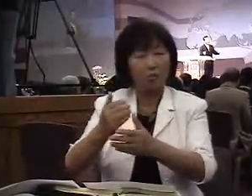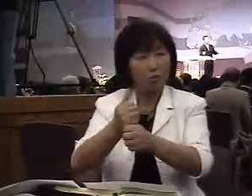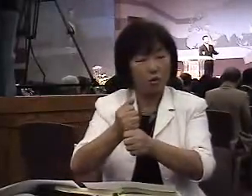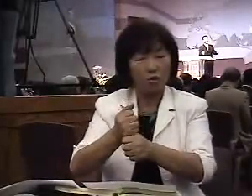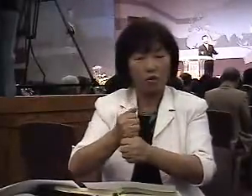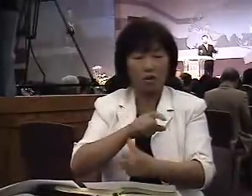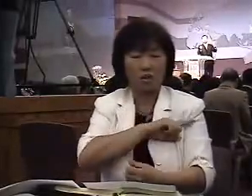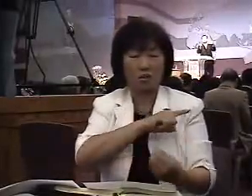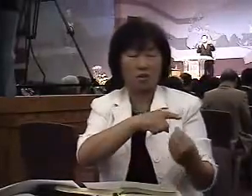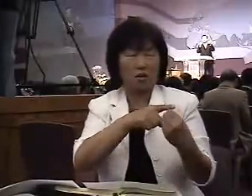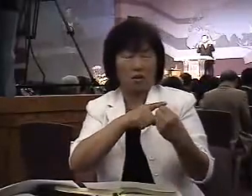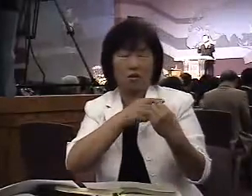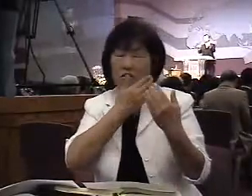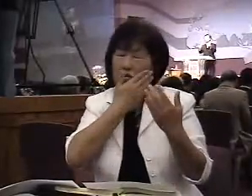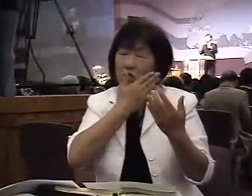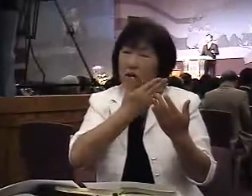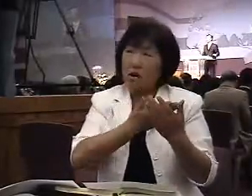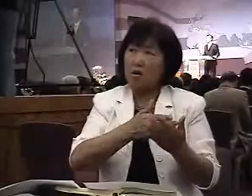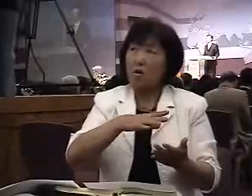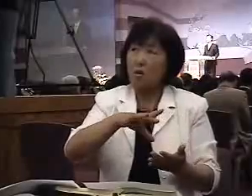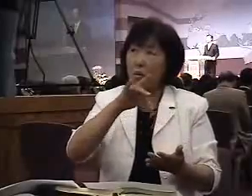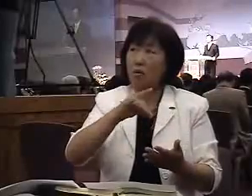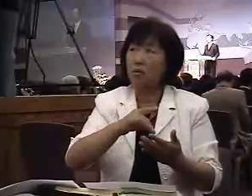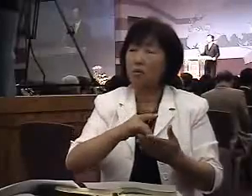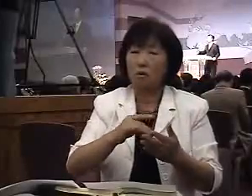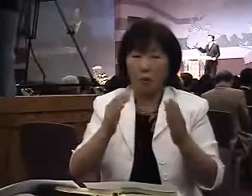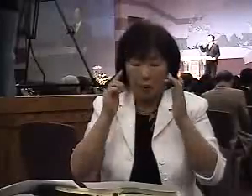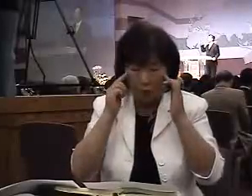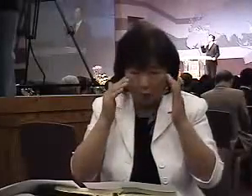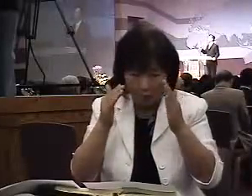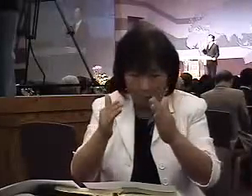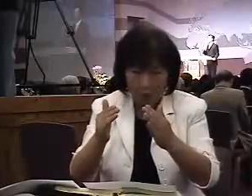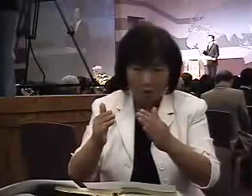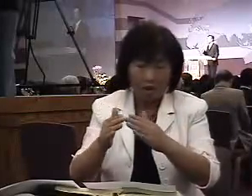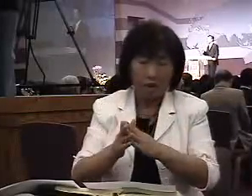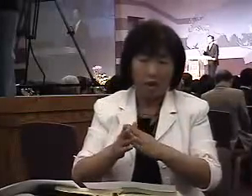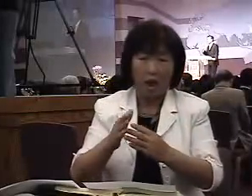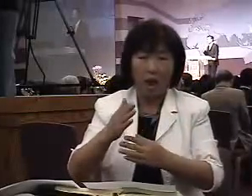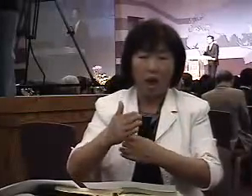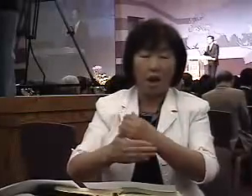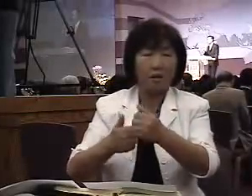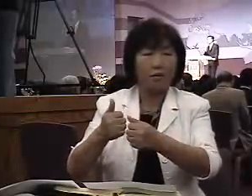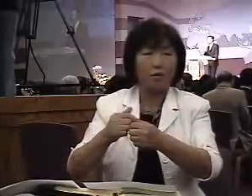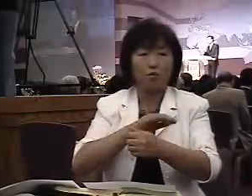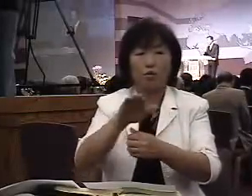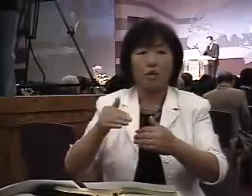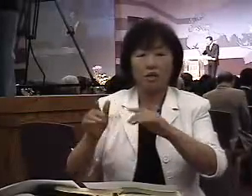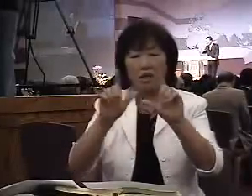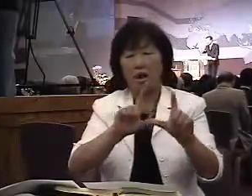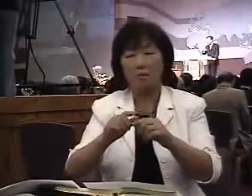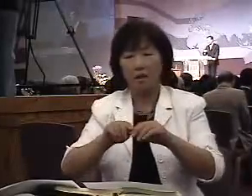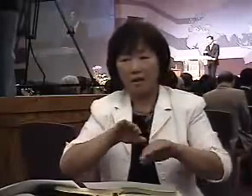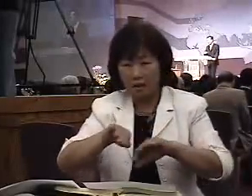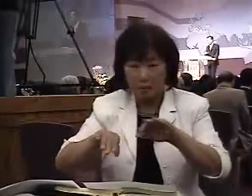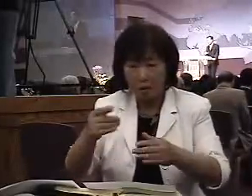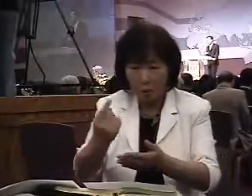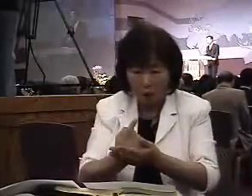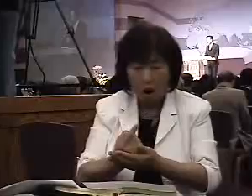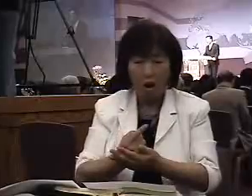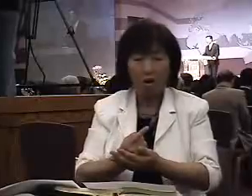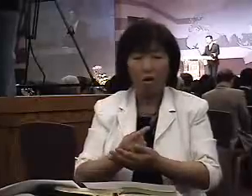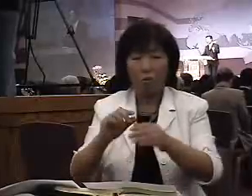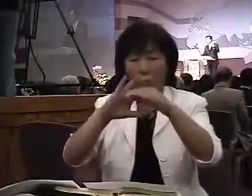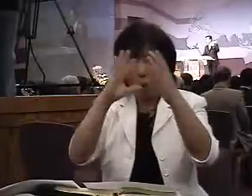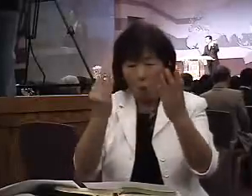붙잡고 가장 중요한 것을 내가 먼저 몰두하며 살 때 하나님께서 그때 우리의 삶에 이제 개입하셔서 이 모든 것을